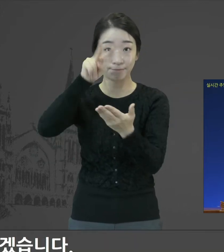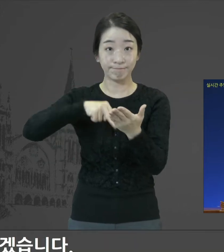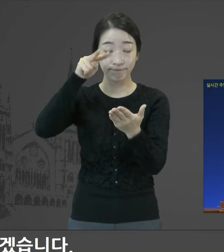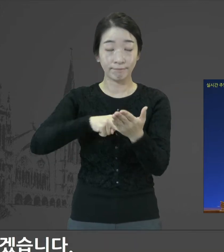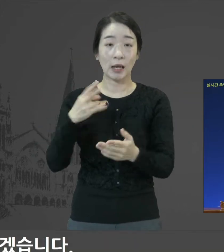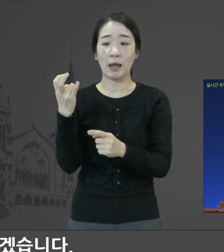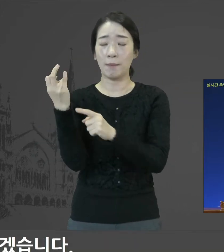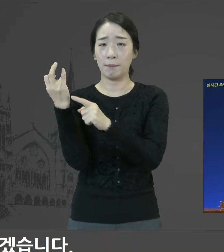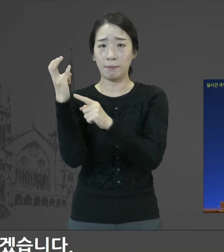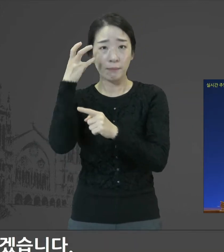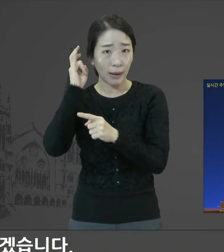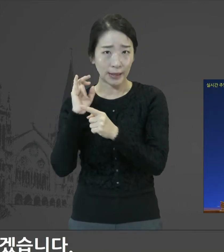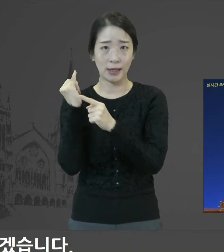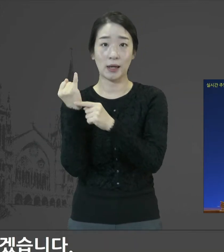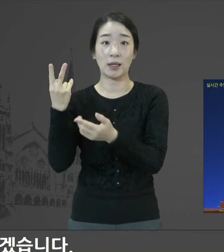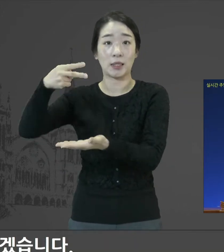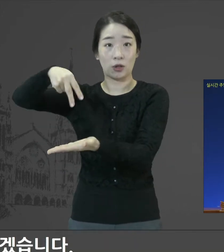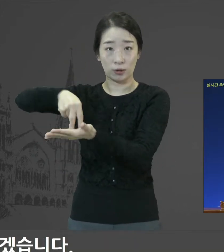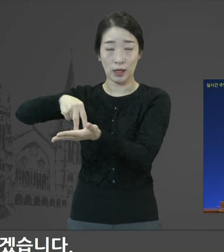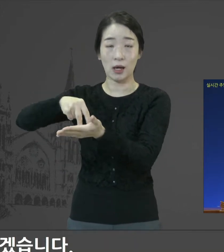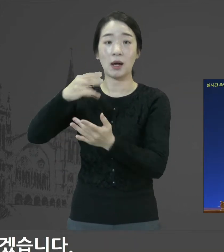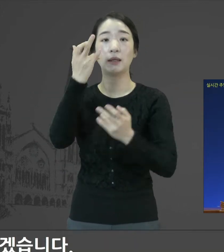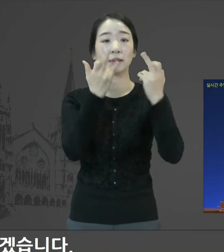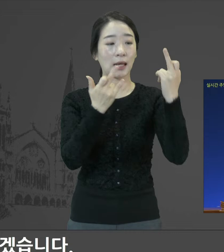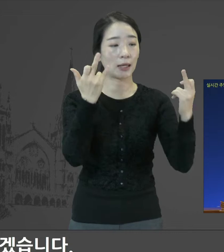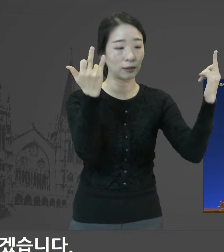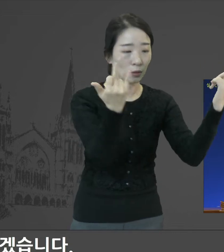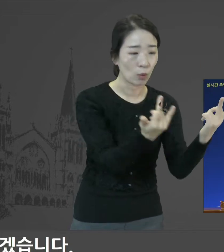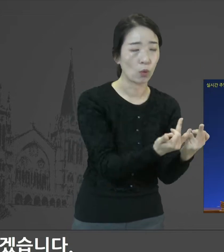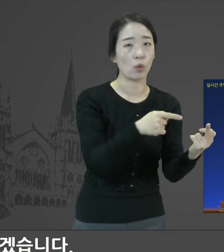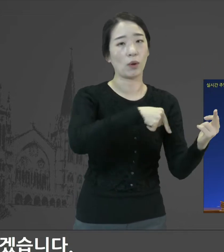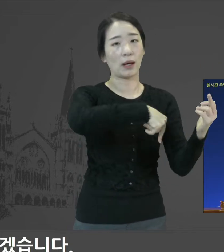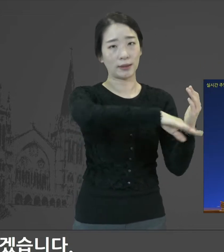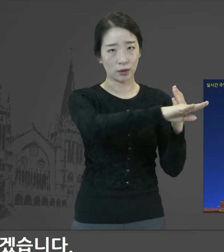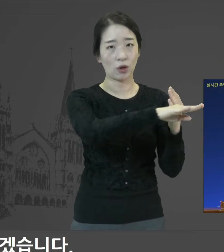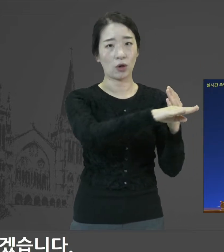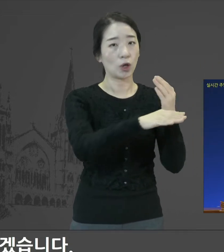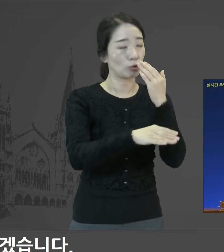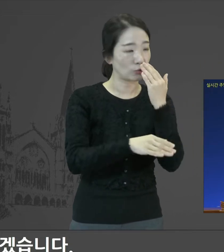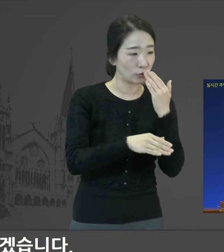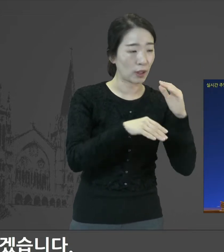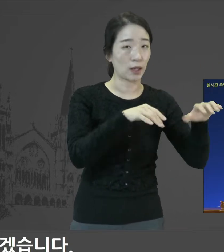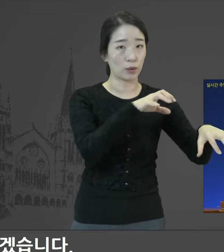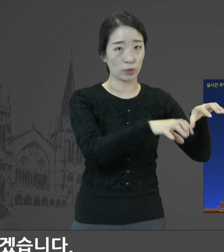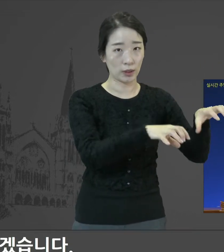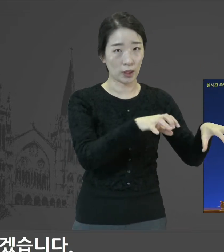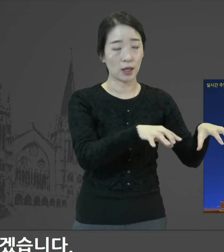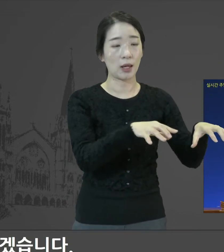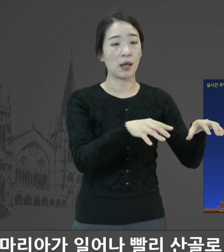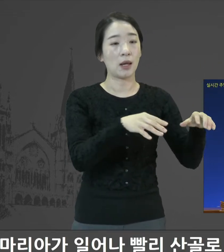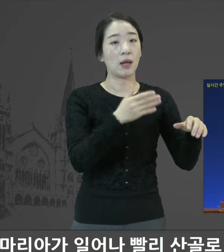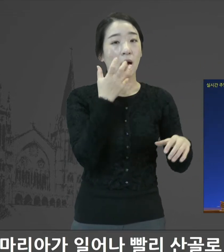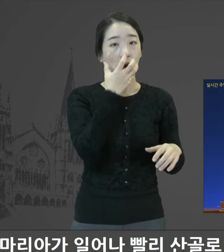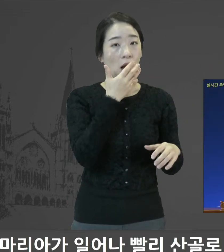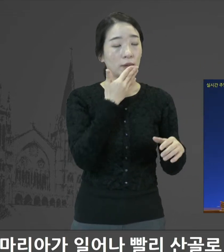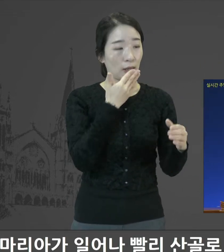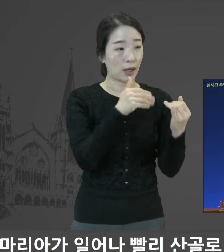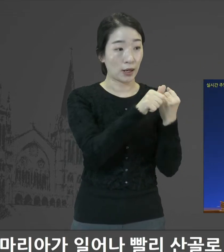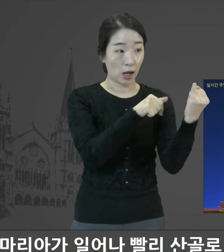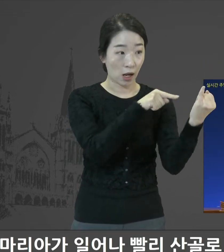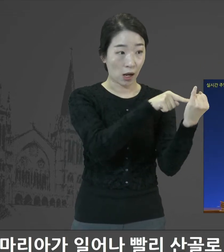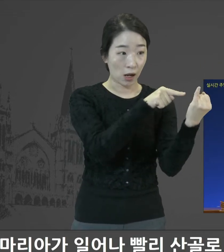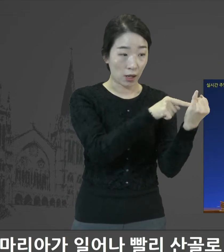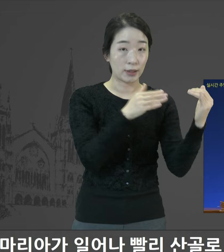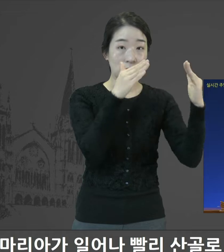일어나 빨리 산골로 가서 유대 한 동네에 이르러 계속 사가랴의 집에 들어가